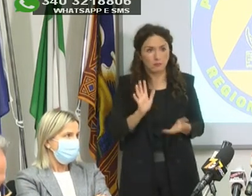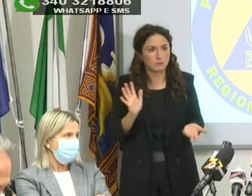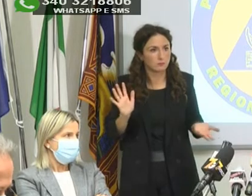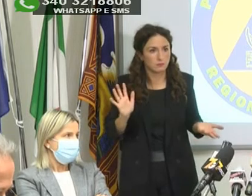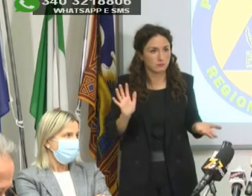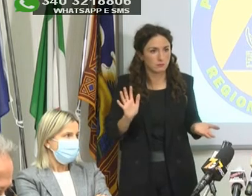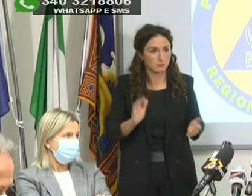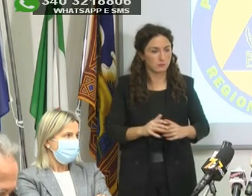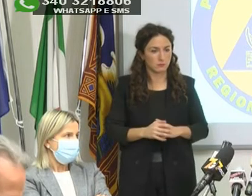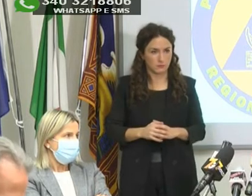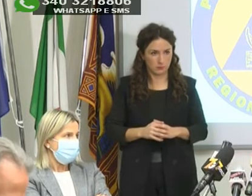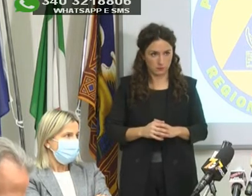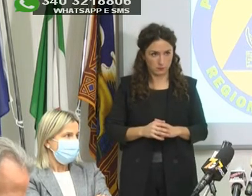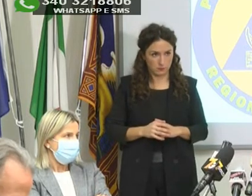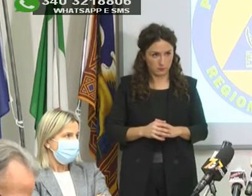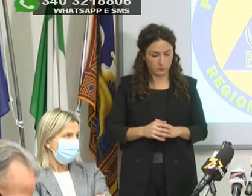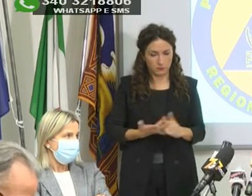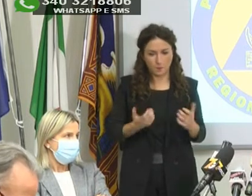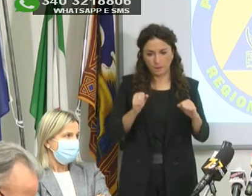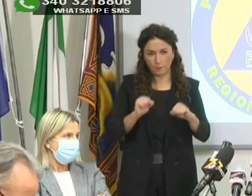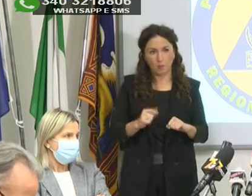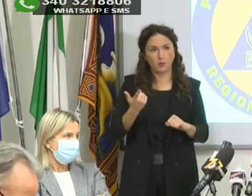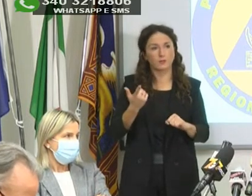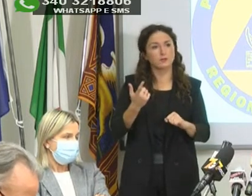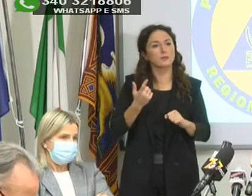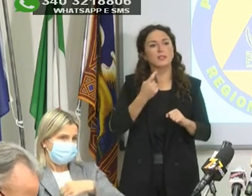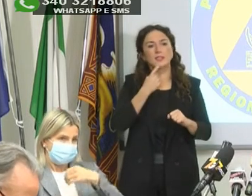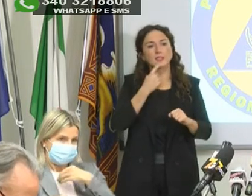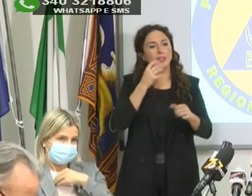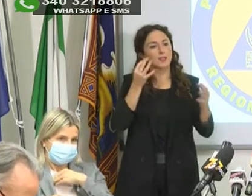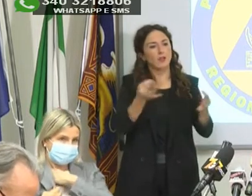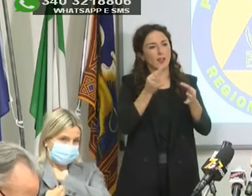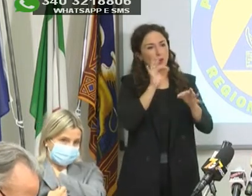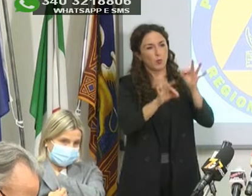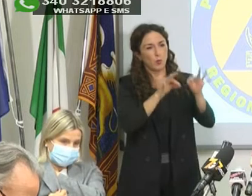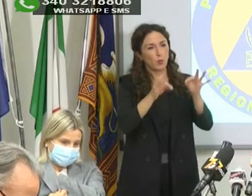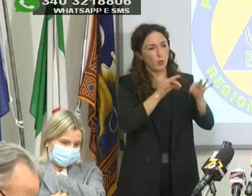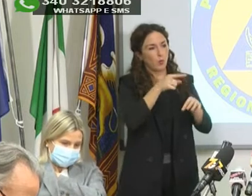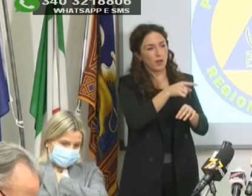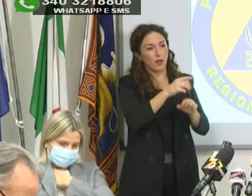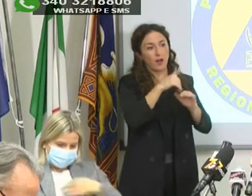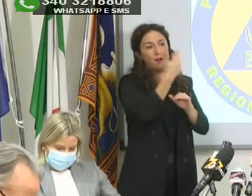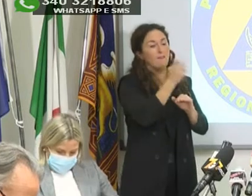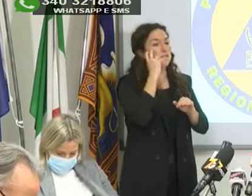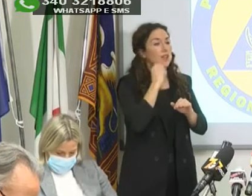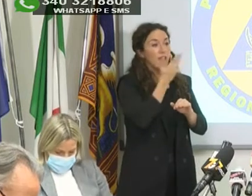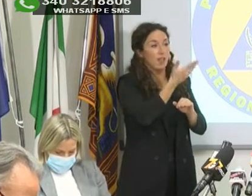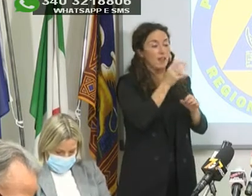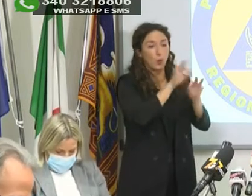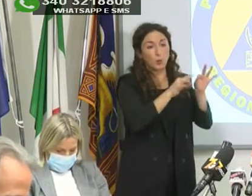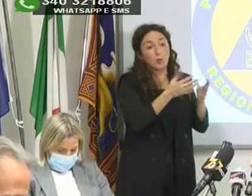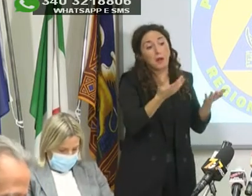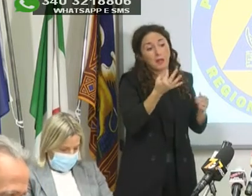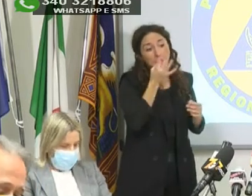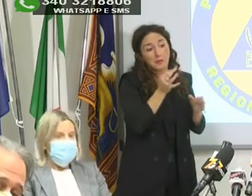non lo so, perché magari può accadere che il giardiniere che è sempre fuori, che fa la manutenzione del verde, non sia tamponato, cioè non